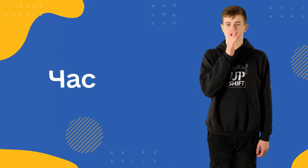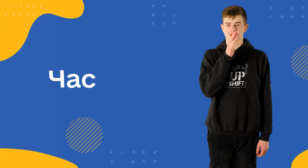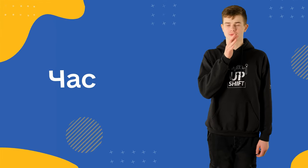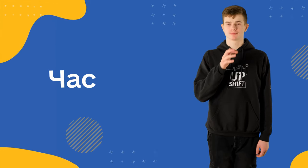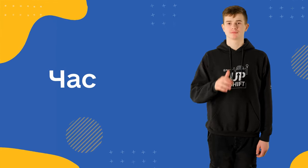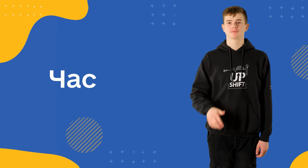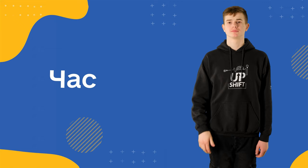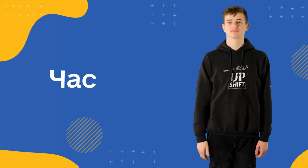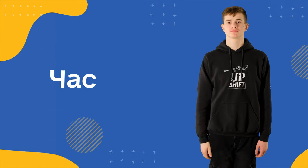Час.